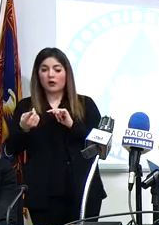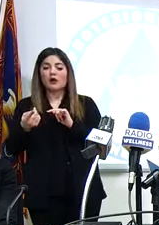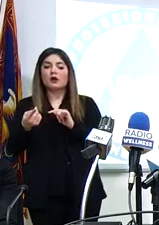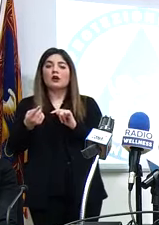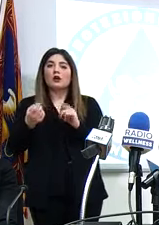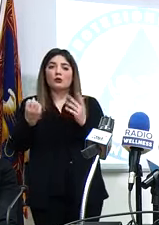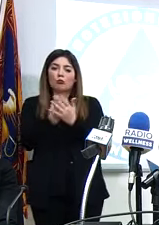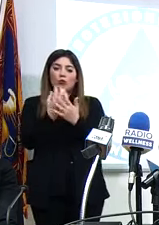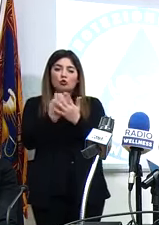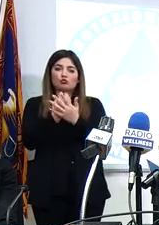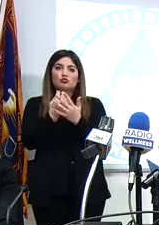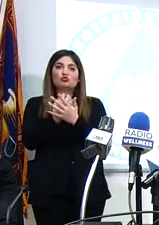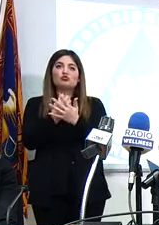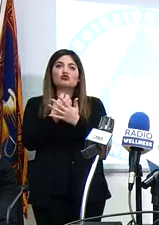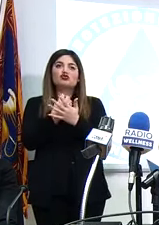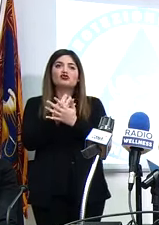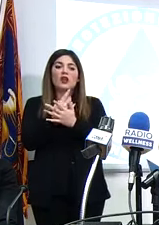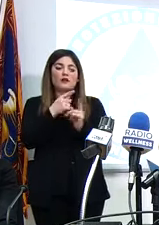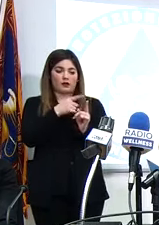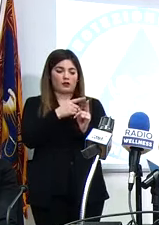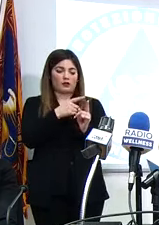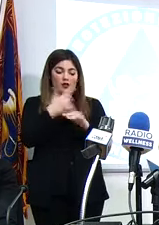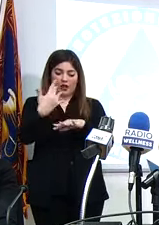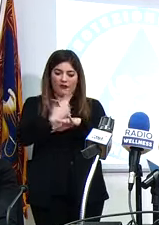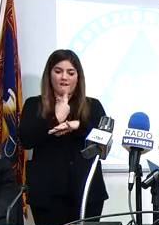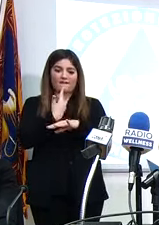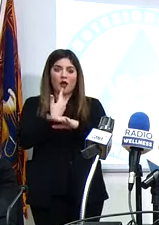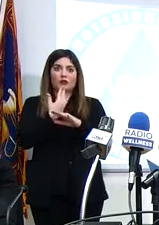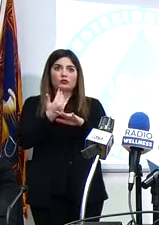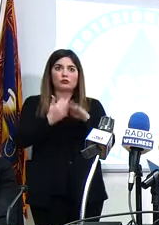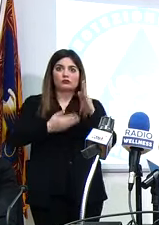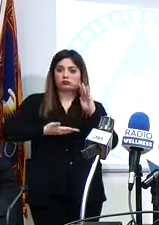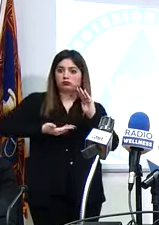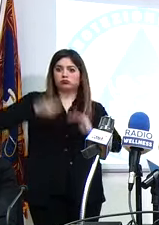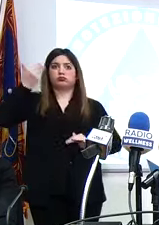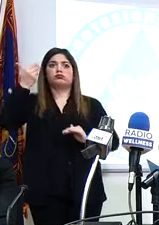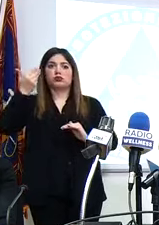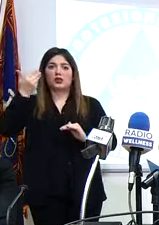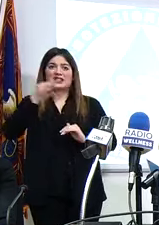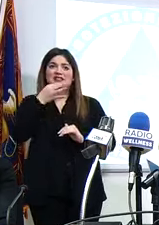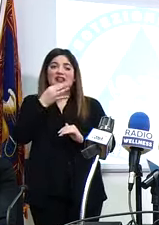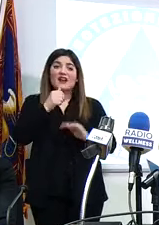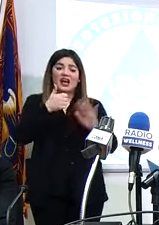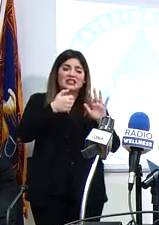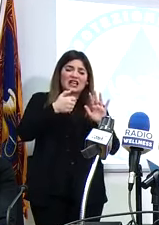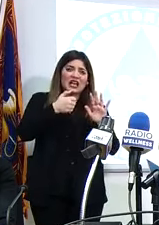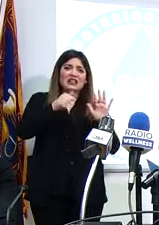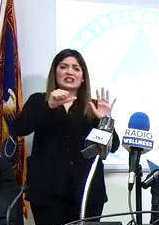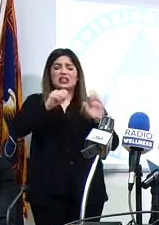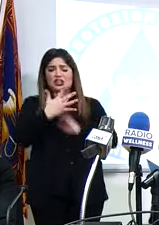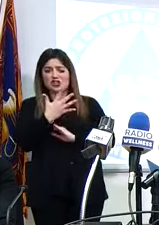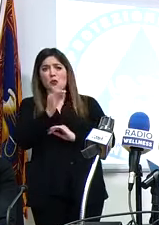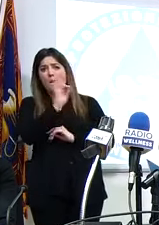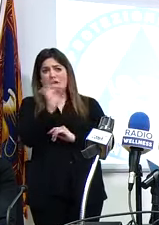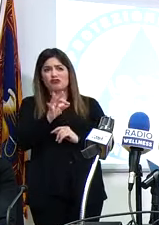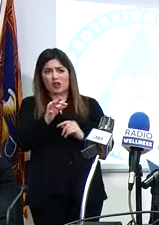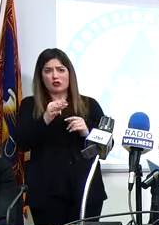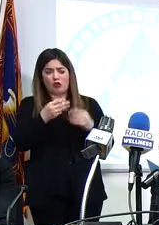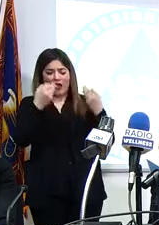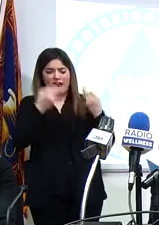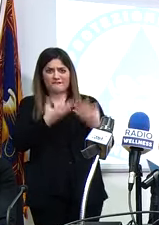effetto significativamente superiore, si passava dal 60-65% di efficacia. E quando parlo di